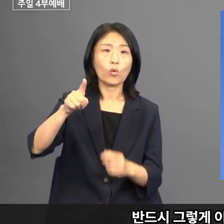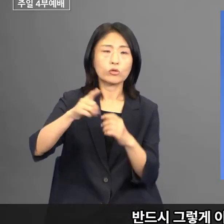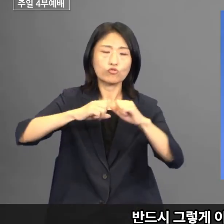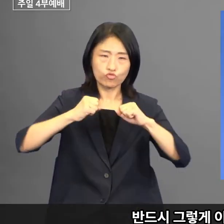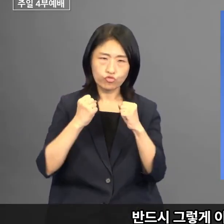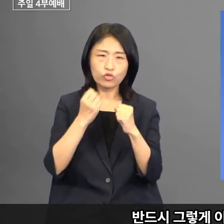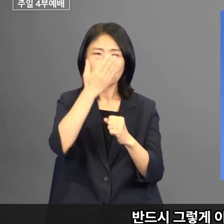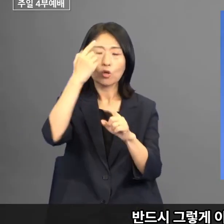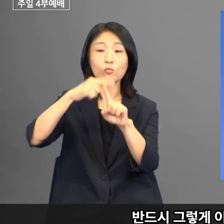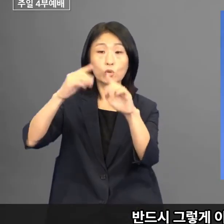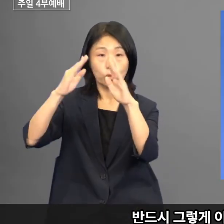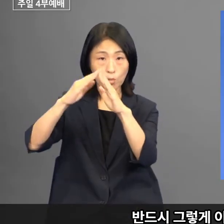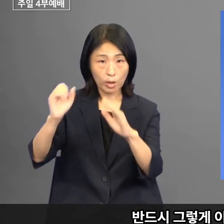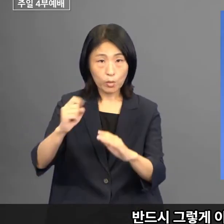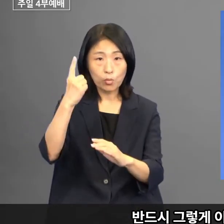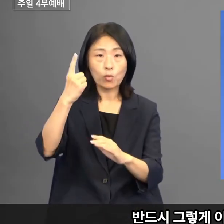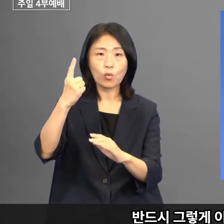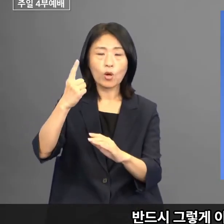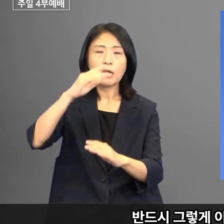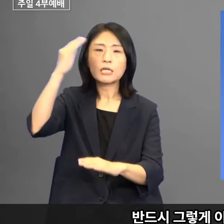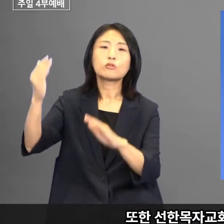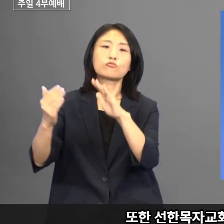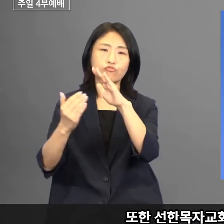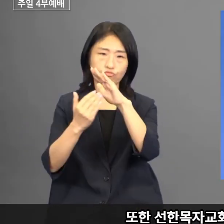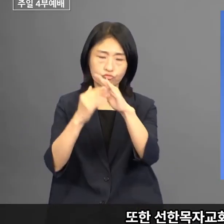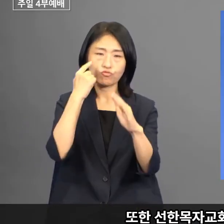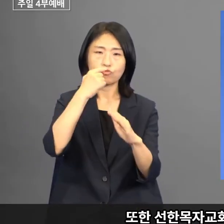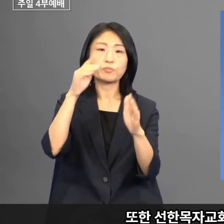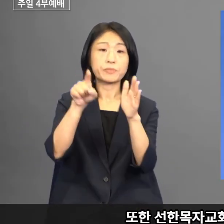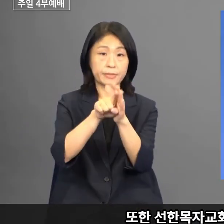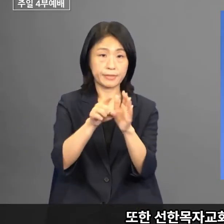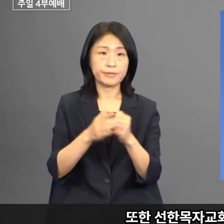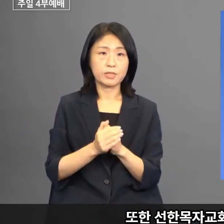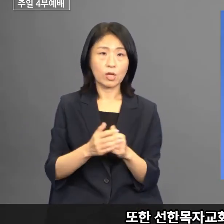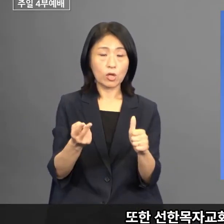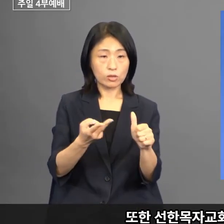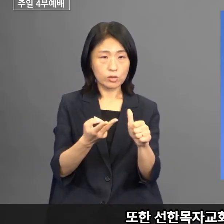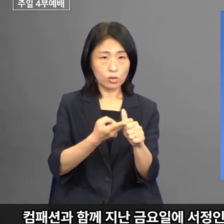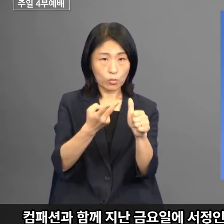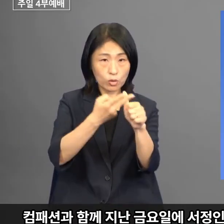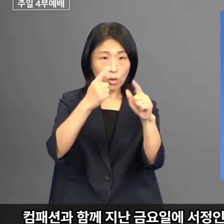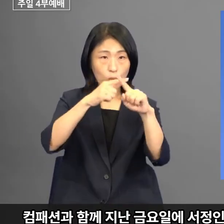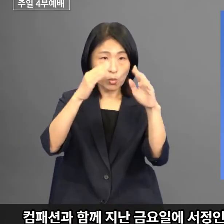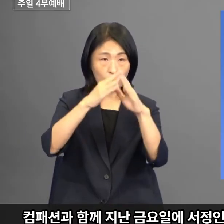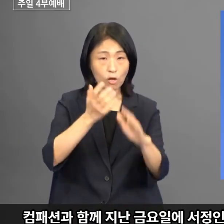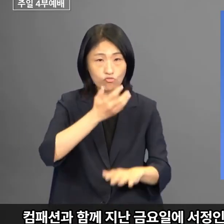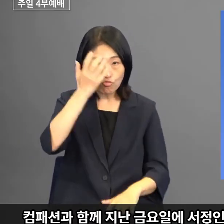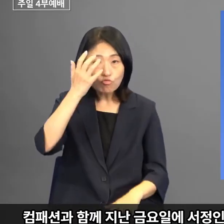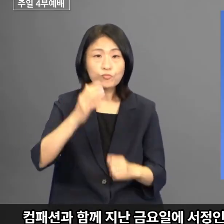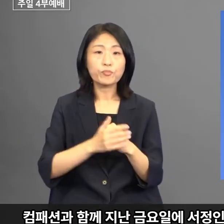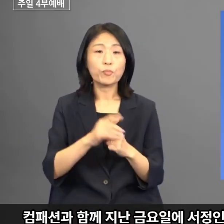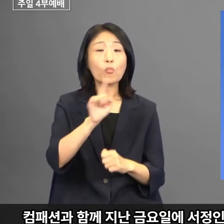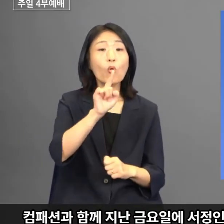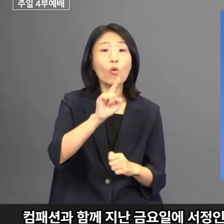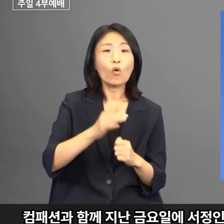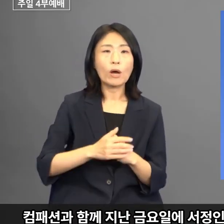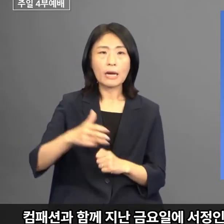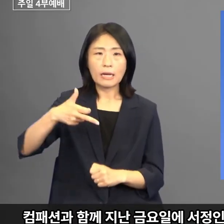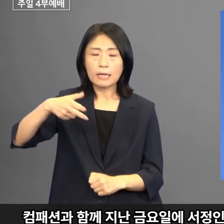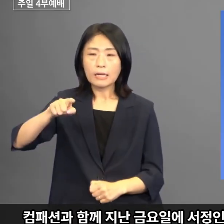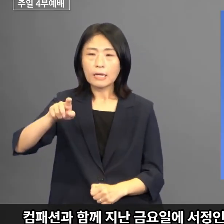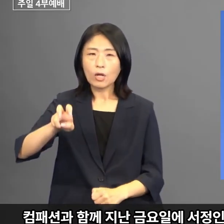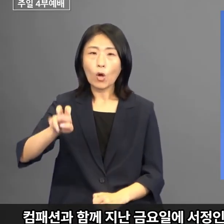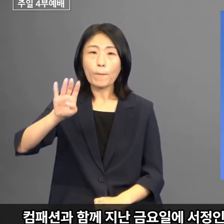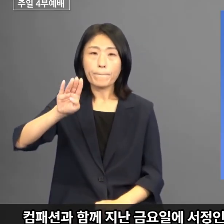반드시 그렇게 이루실 줄로 믿습니다. 또한 선화목적의 꿈이 하나 있어요. 컴패션과 함께 지난 금요일에